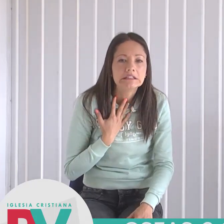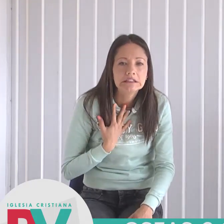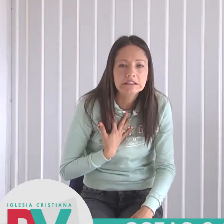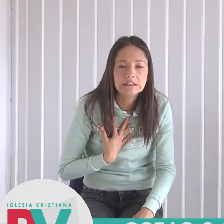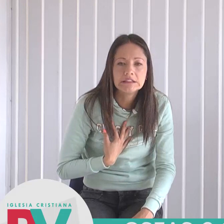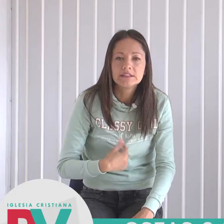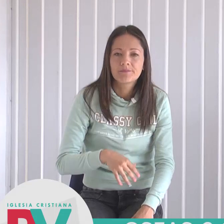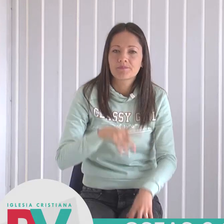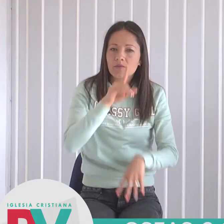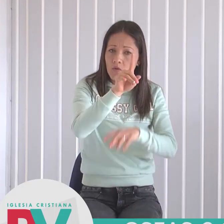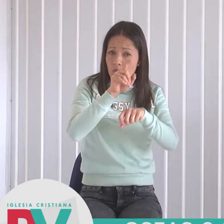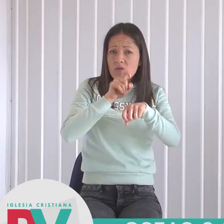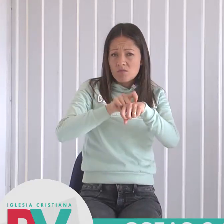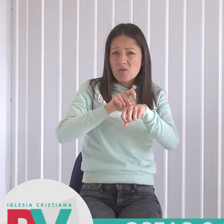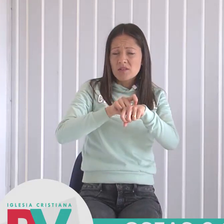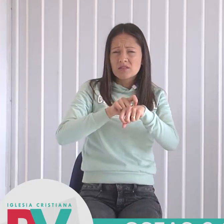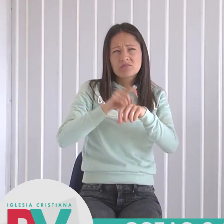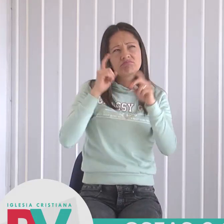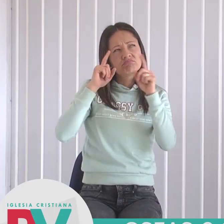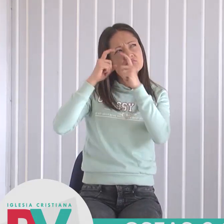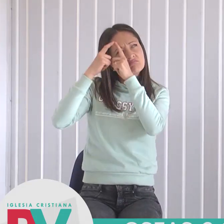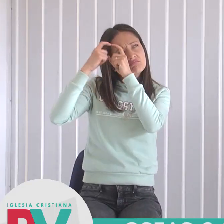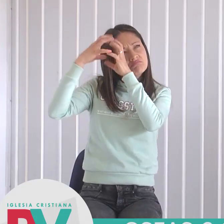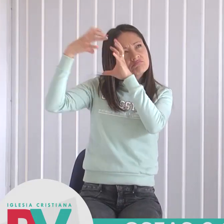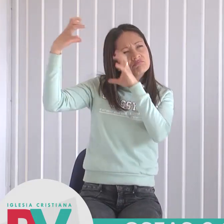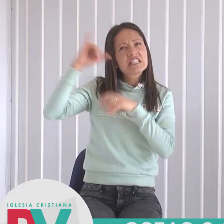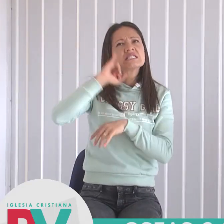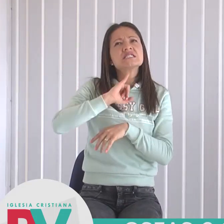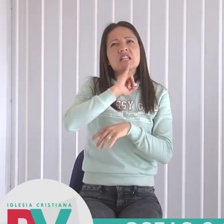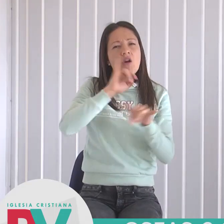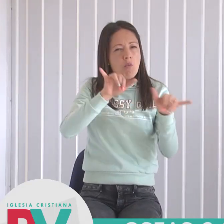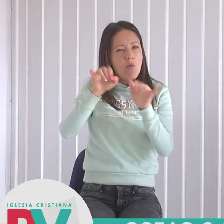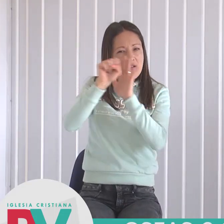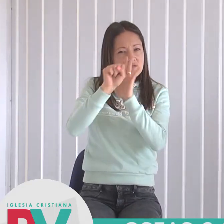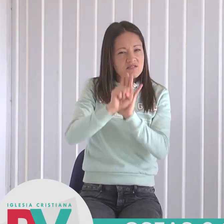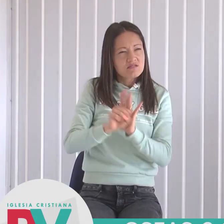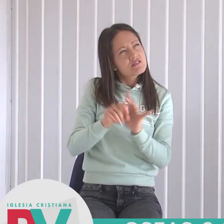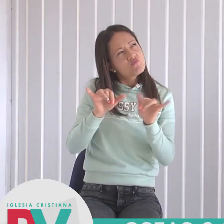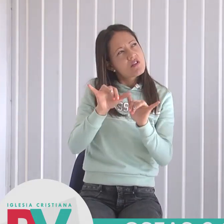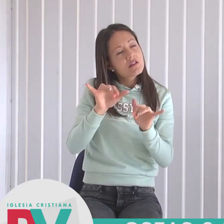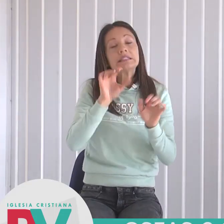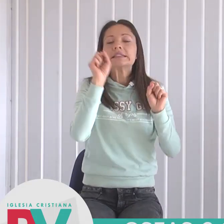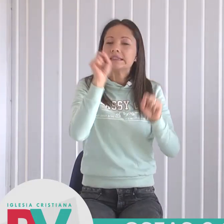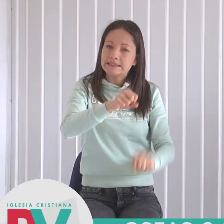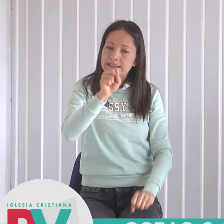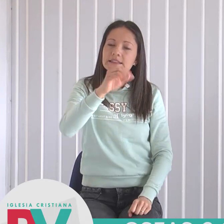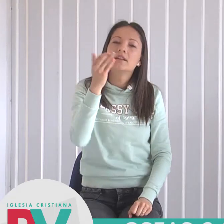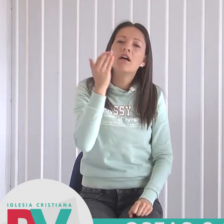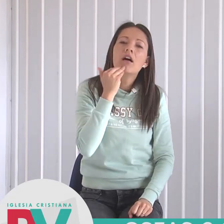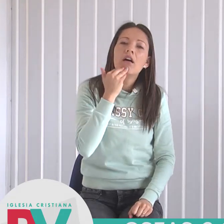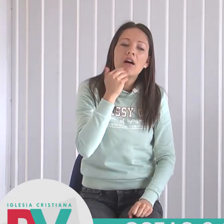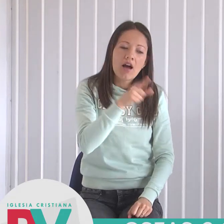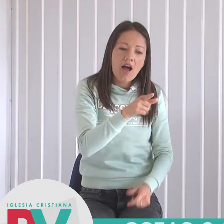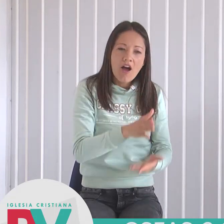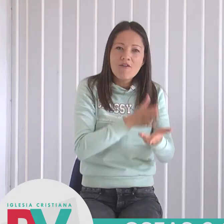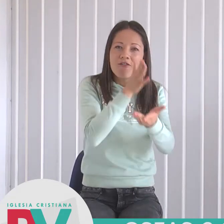¿En algún momento Israel estuvo así? Sí. ¿Cuándo? Cuando estuvo en